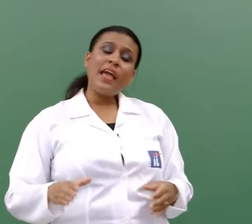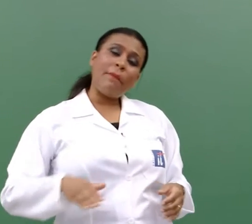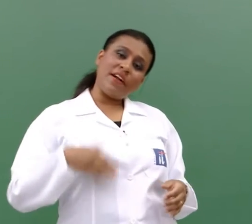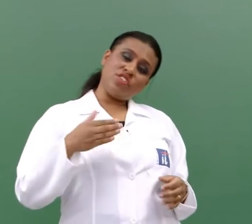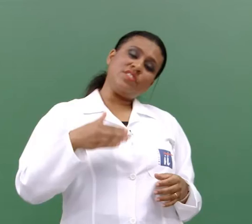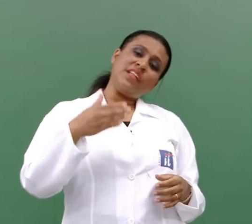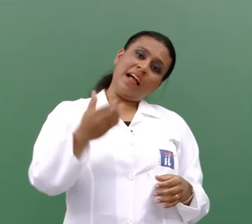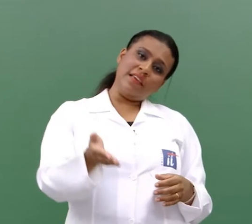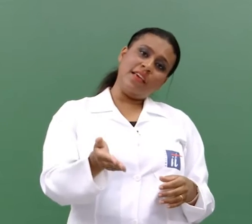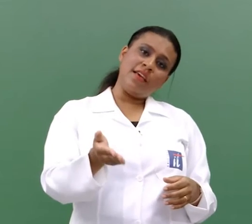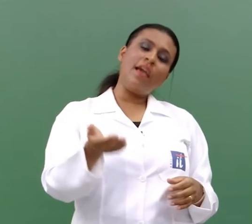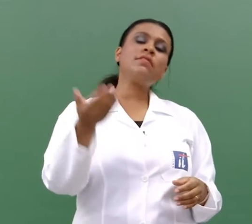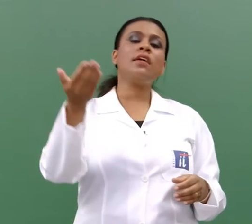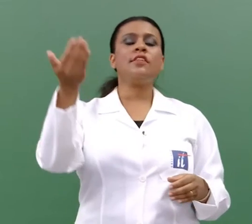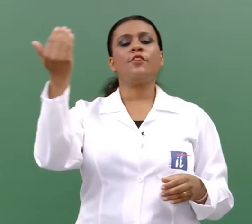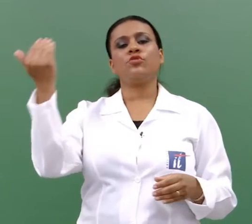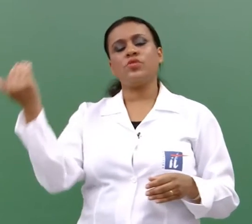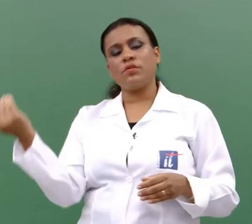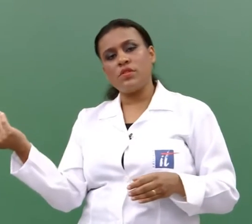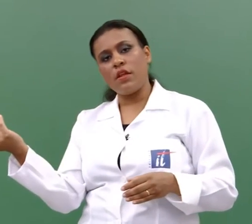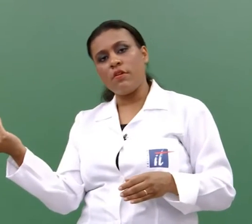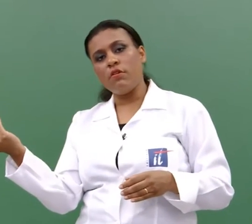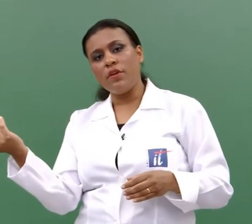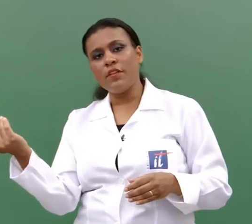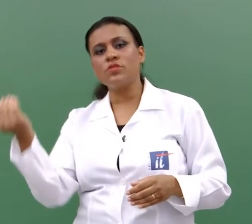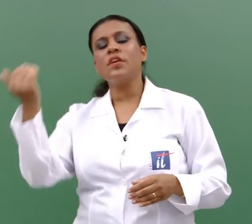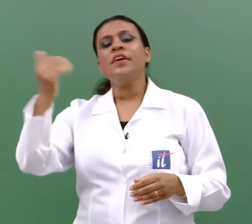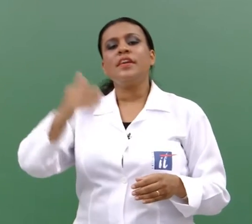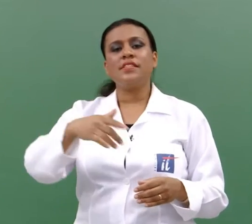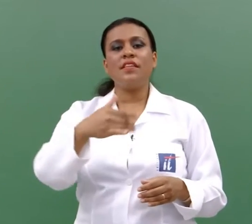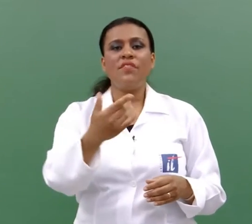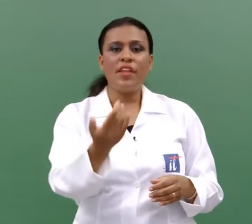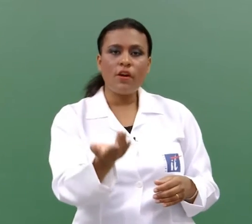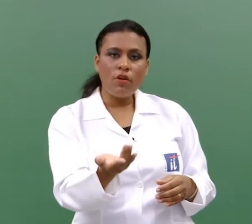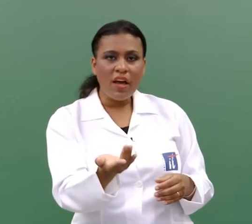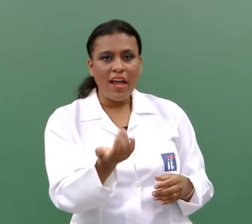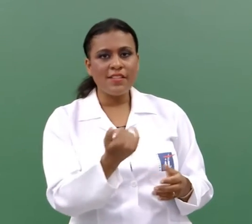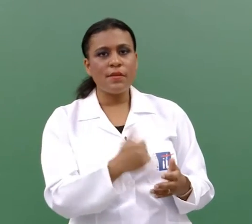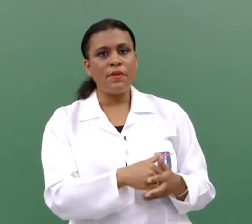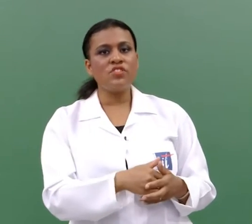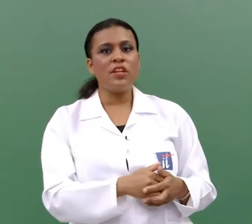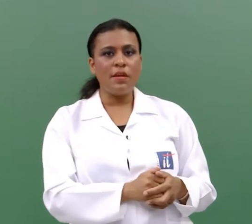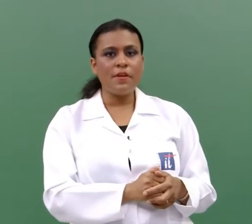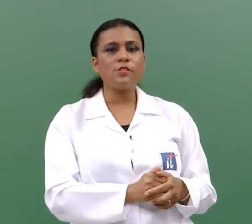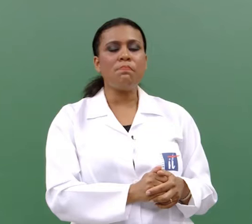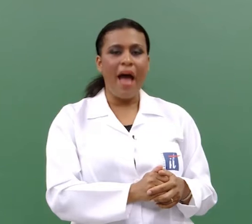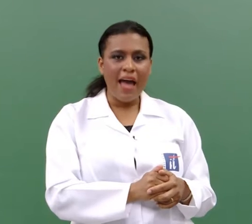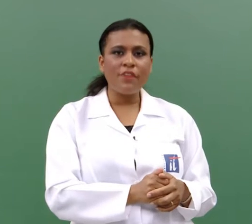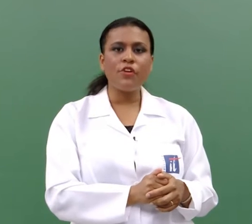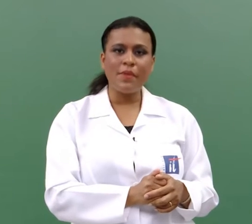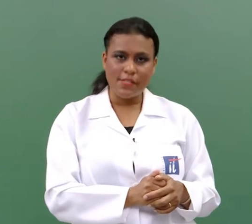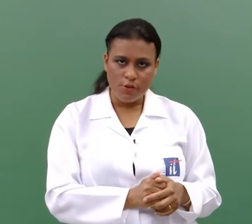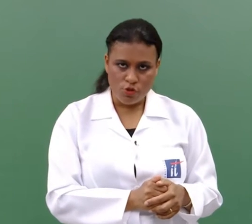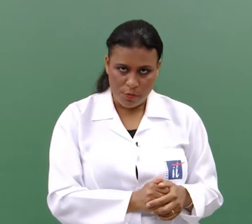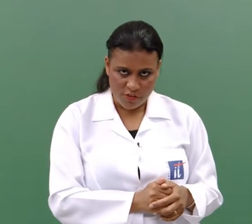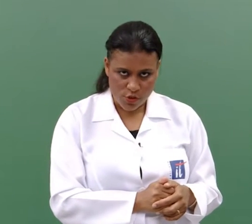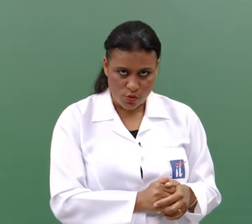a partir daí, entendendo que os alunos seriam incluídos, que se deveria colocar a disciplina de Libras para a formação de